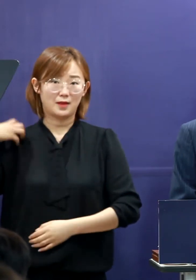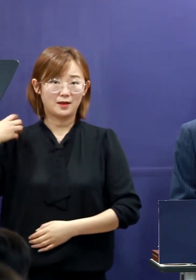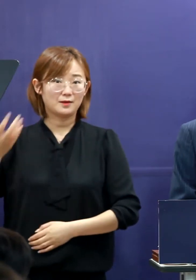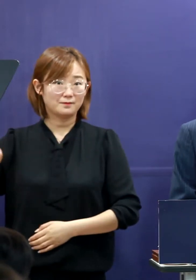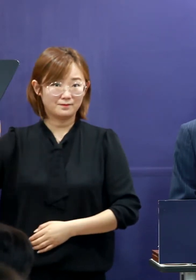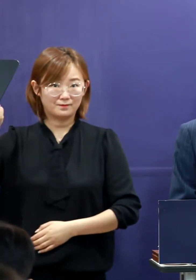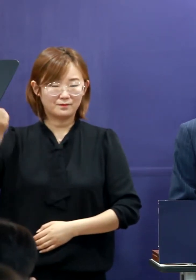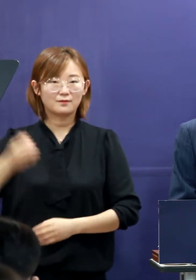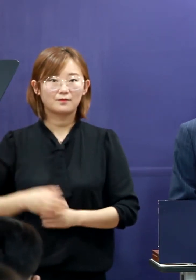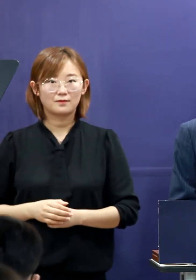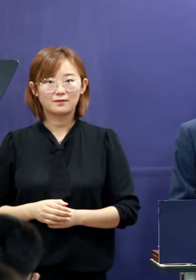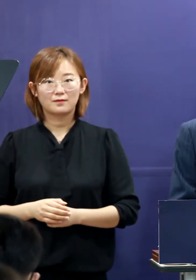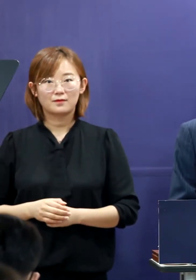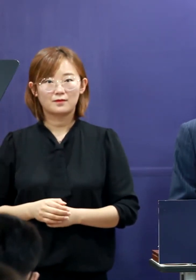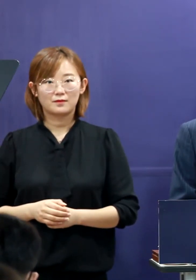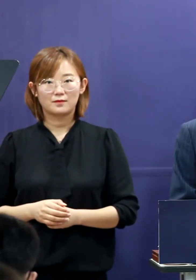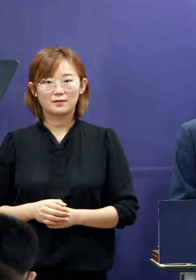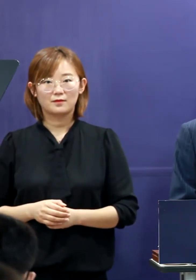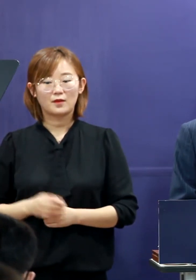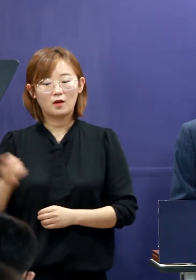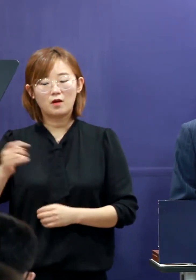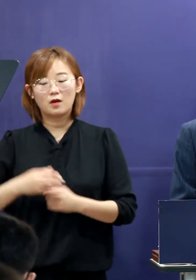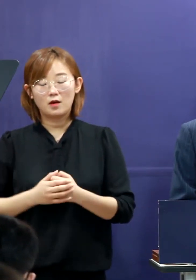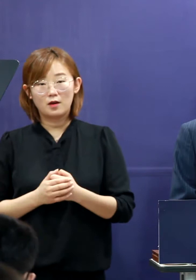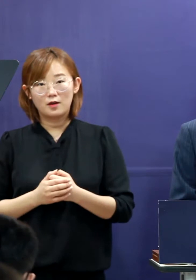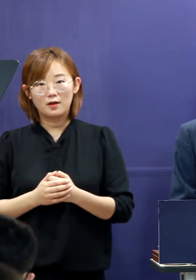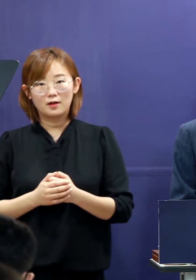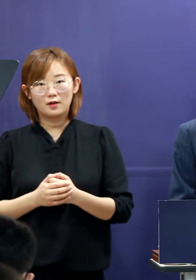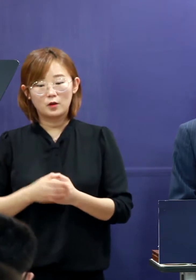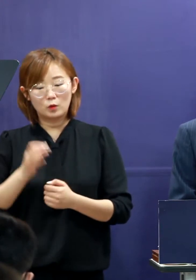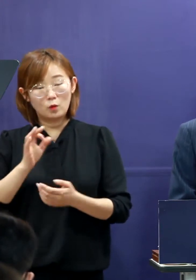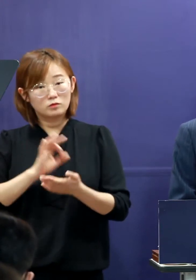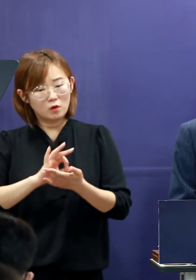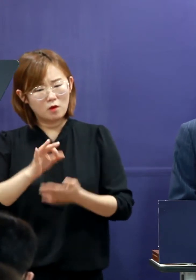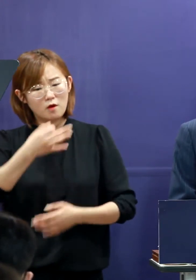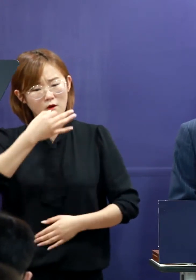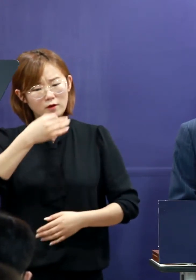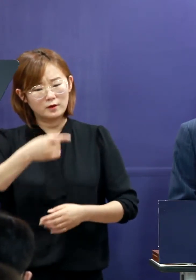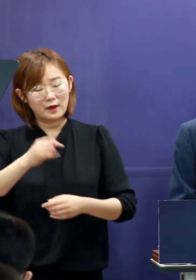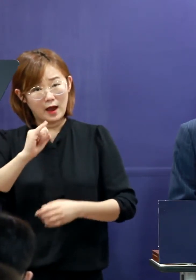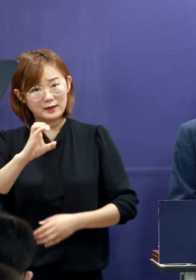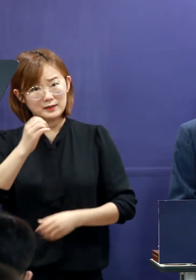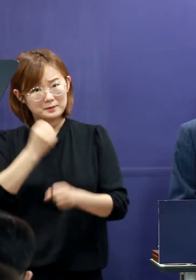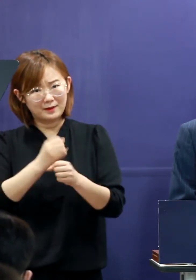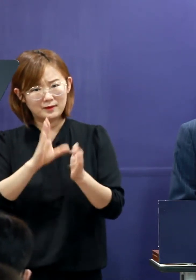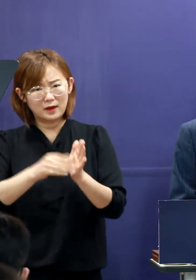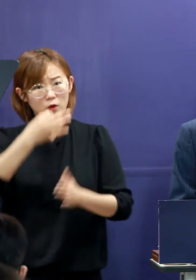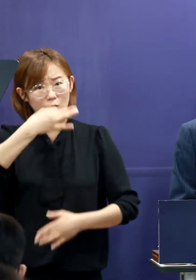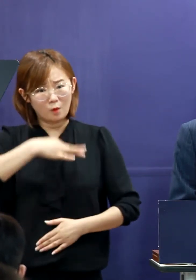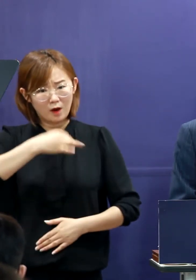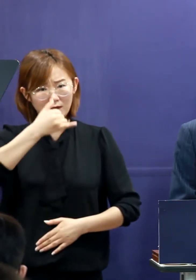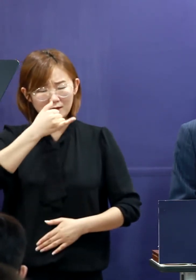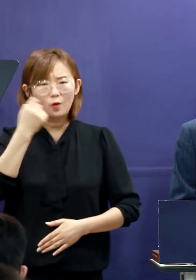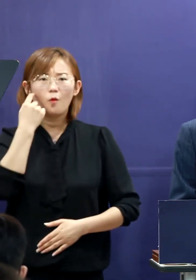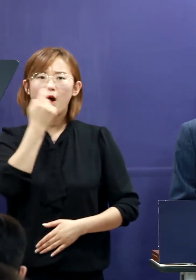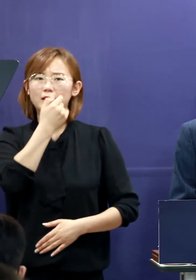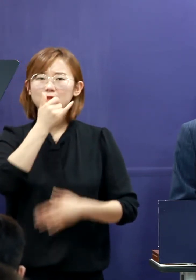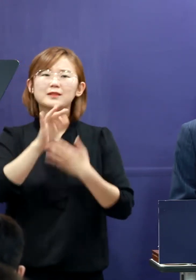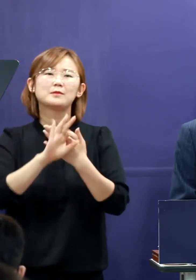타당성, 그러니까 비용 대비 효과 BC가 1 이상이 확보되어야 설치할 수 있다는